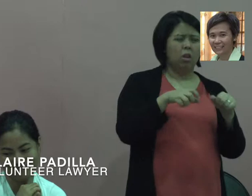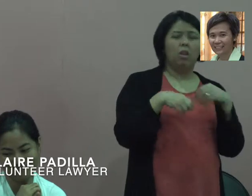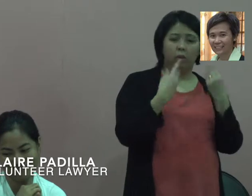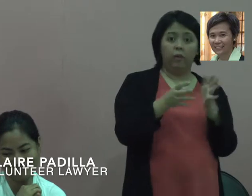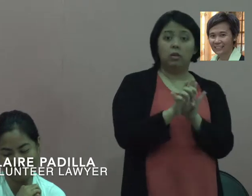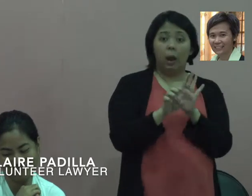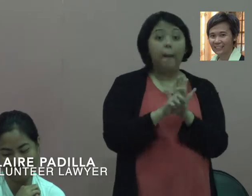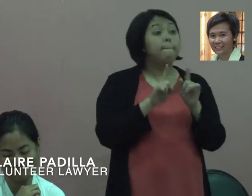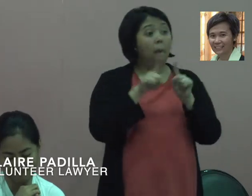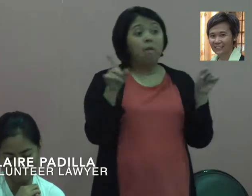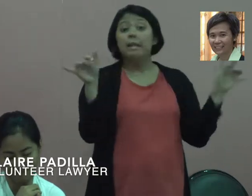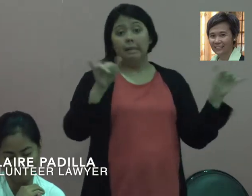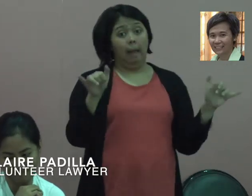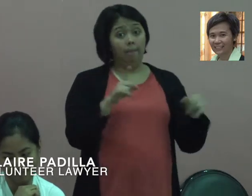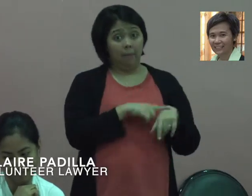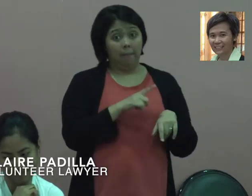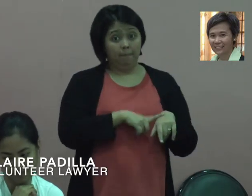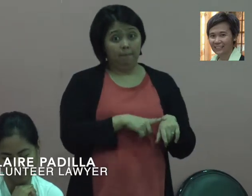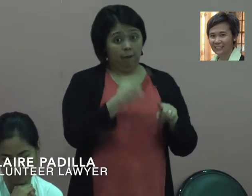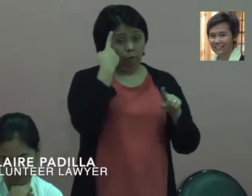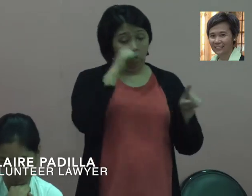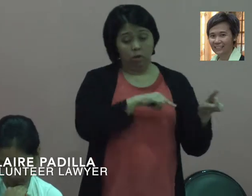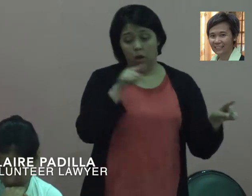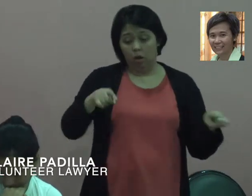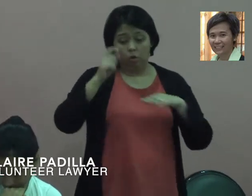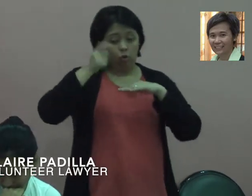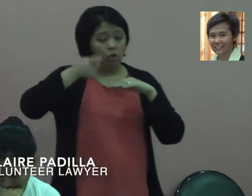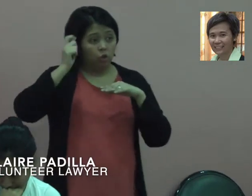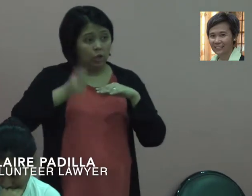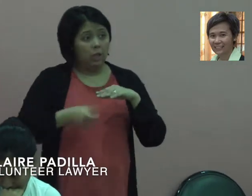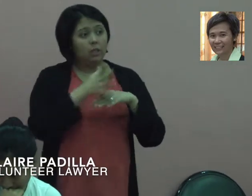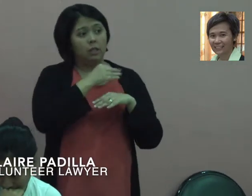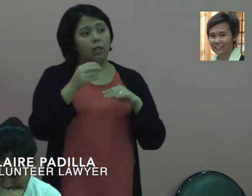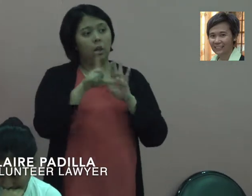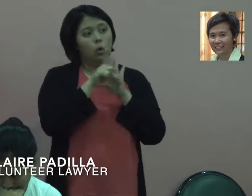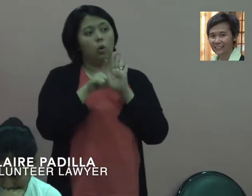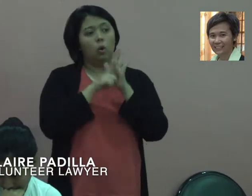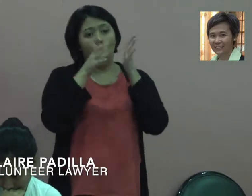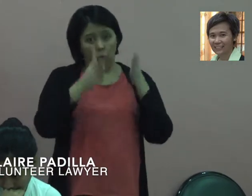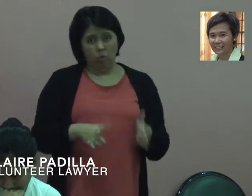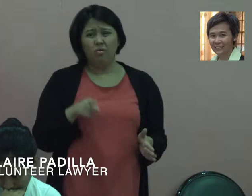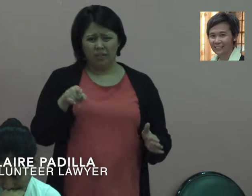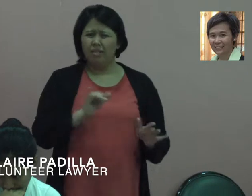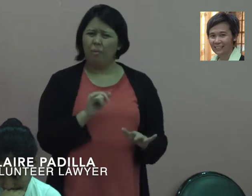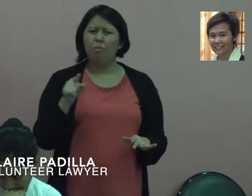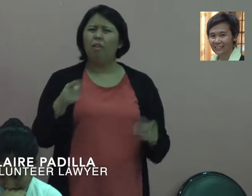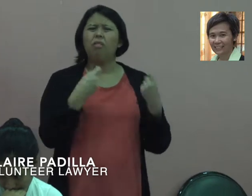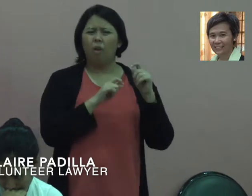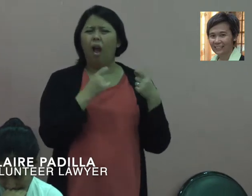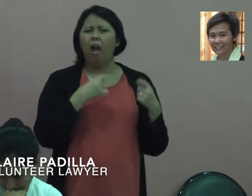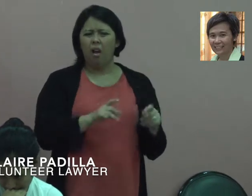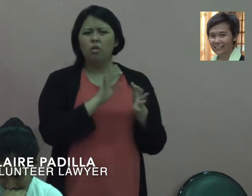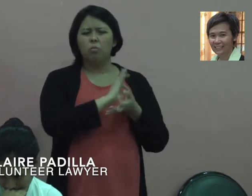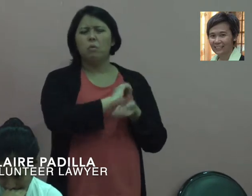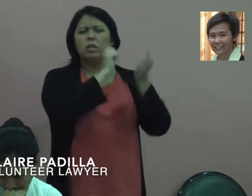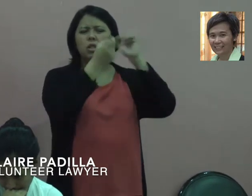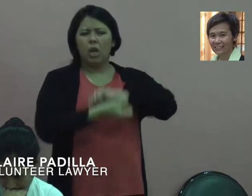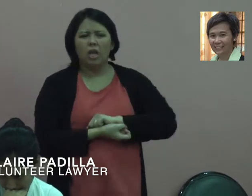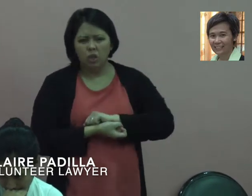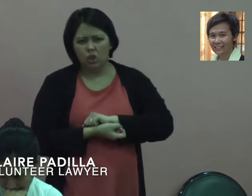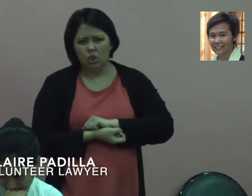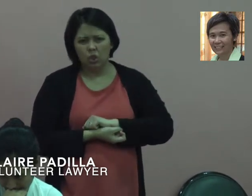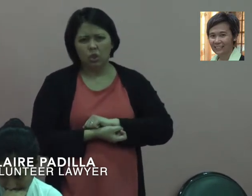Pero at the same time, kami naman, on our part, sa judges, sa lawyers, sinusubukan din namin mapago yung concept